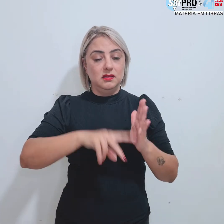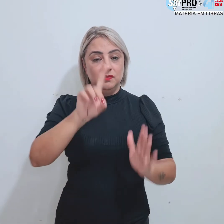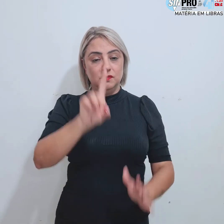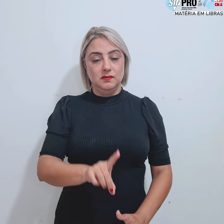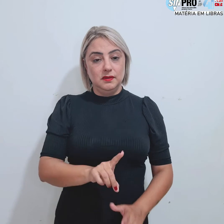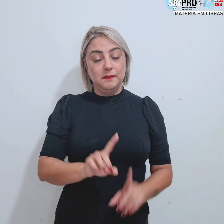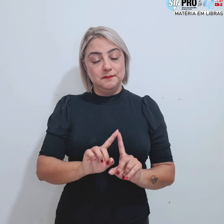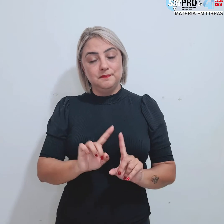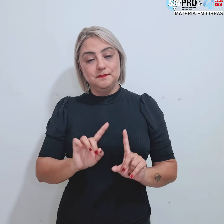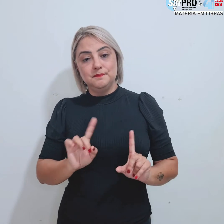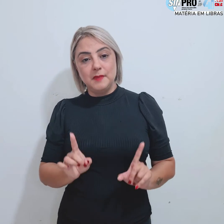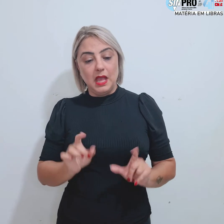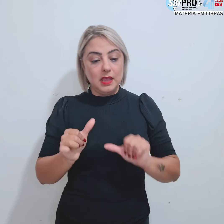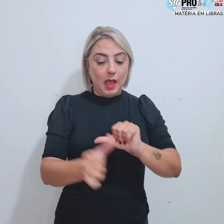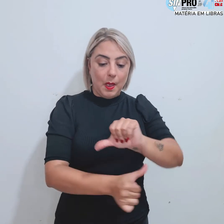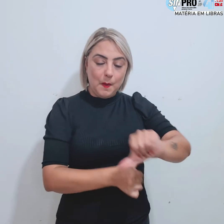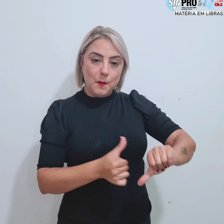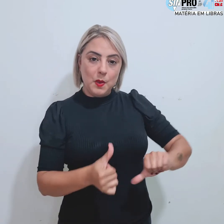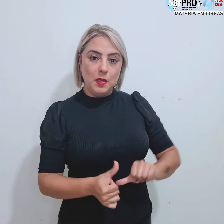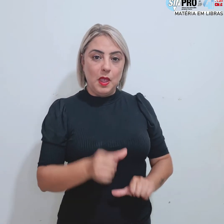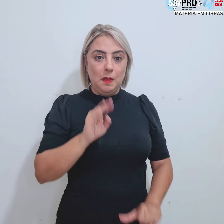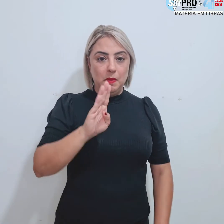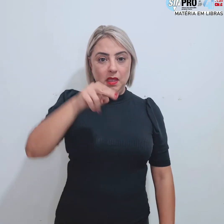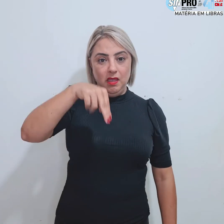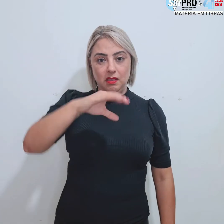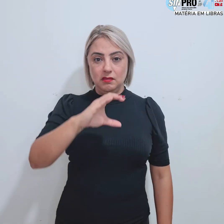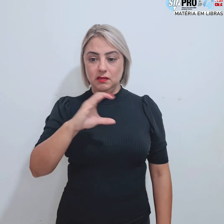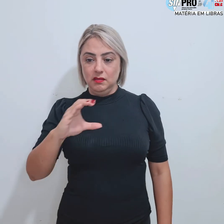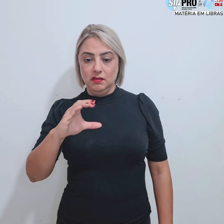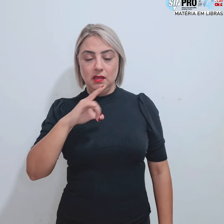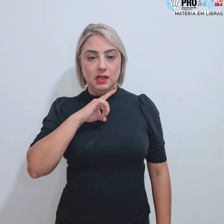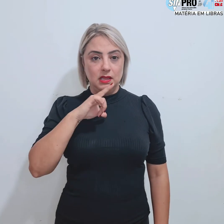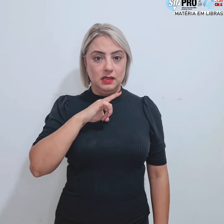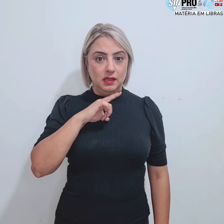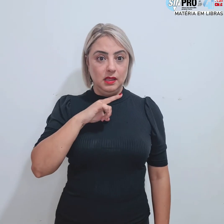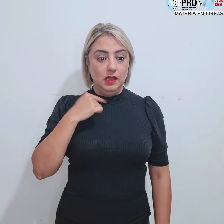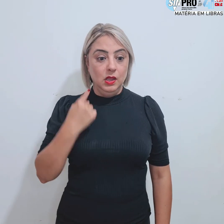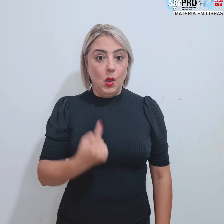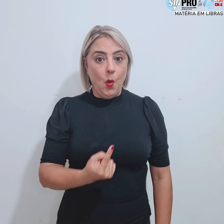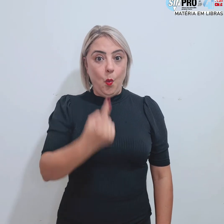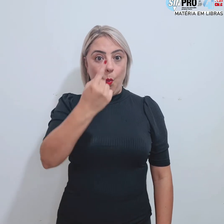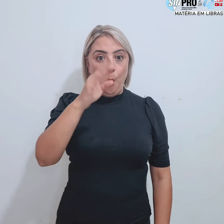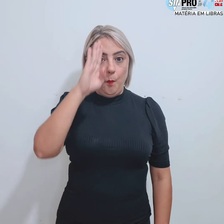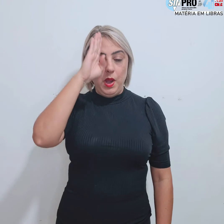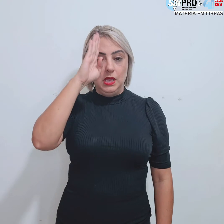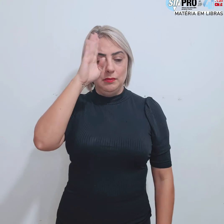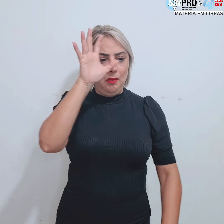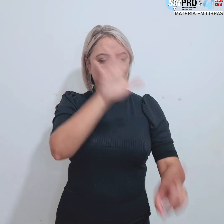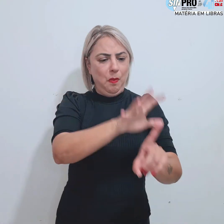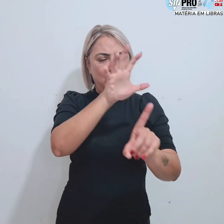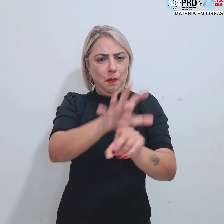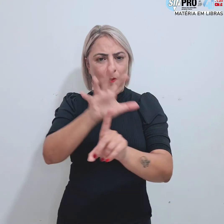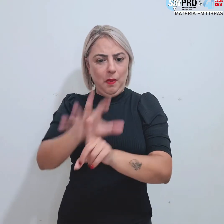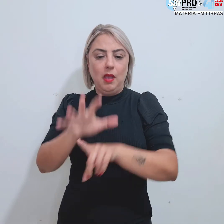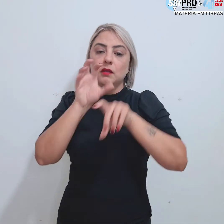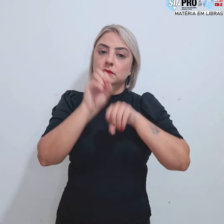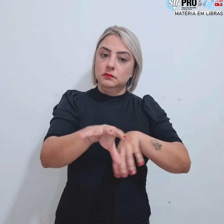Embora a mudança na BNCC tenha sido um dos principais ataques à